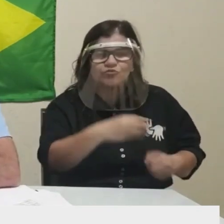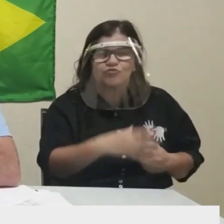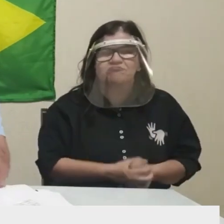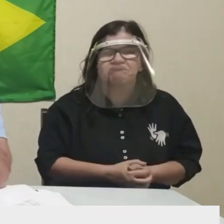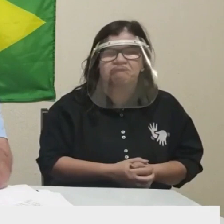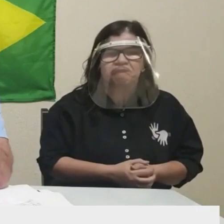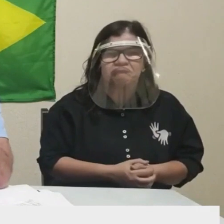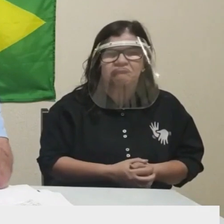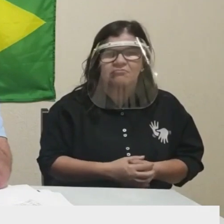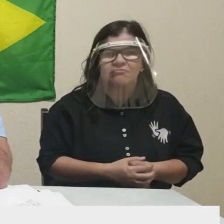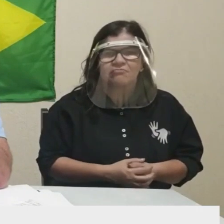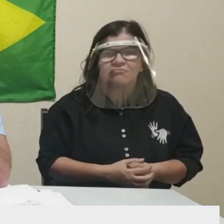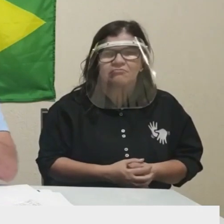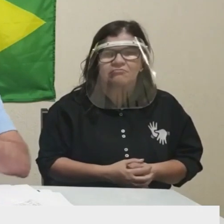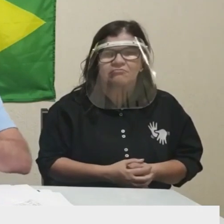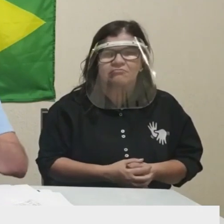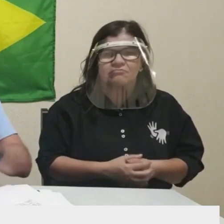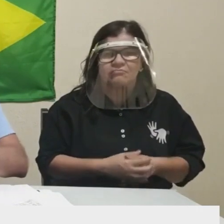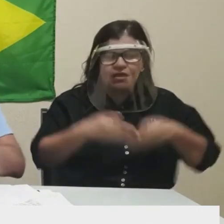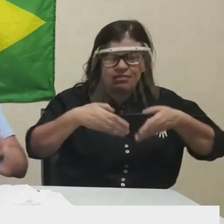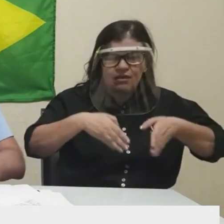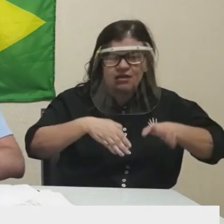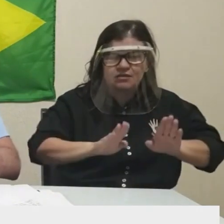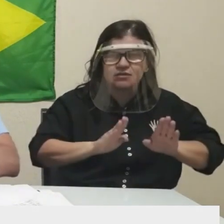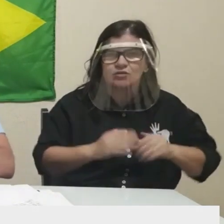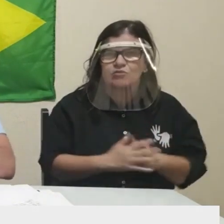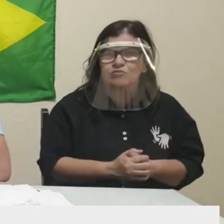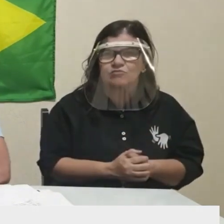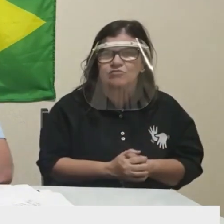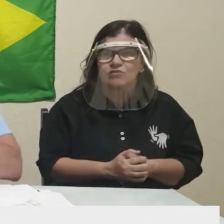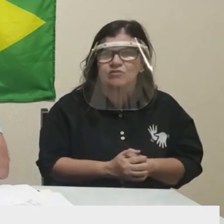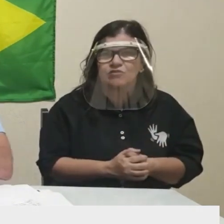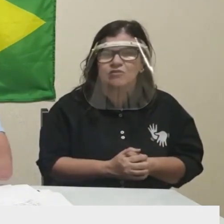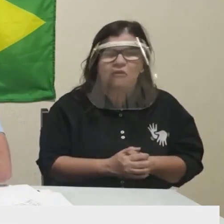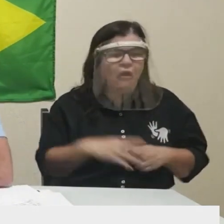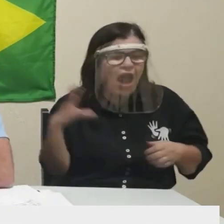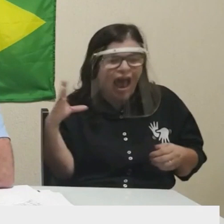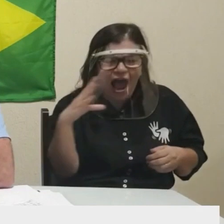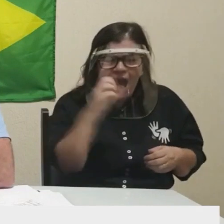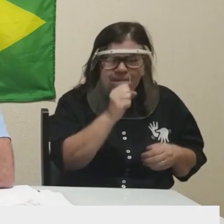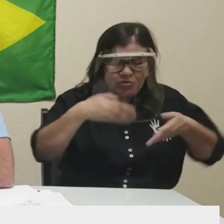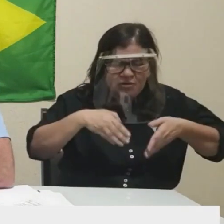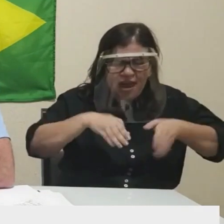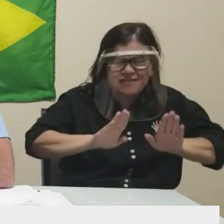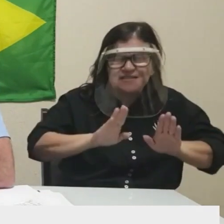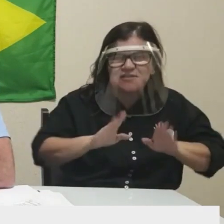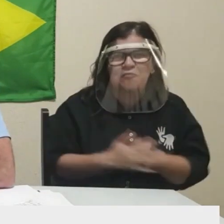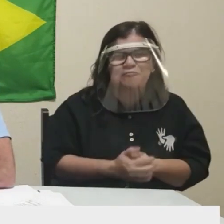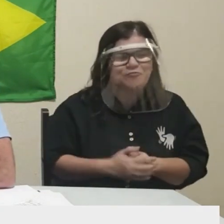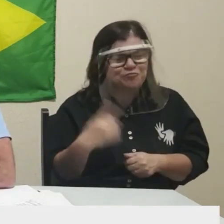Santa Casa aqui. Eu acho que o planturista deu uma saída. Quando voltou, estava tá minha irmã do lado.